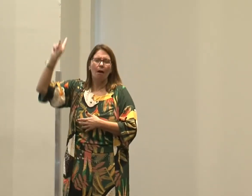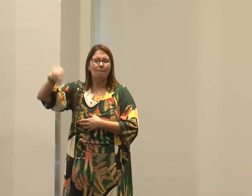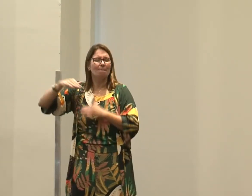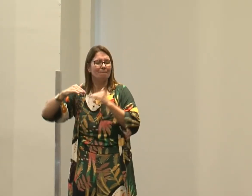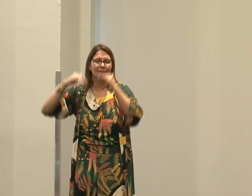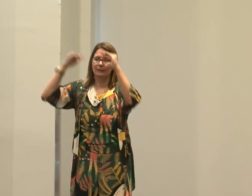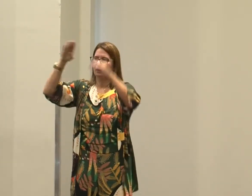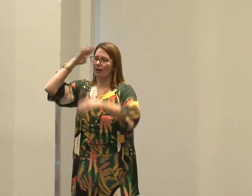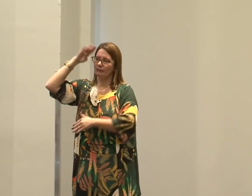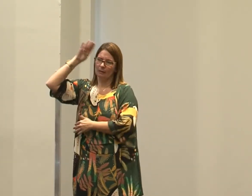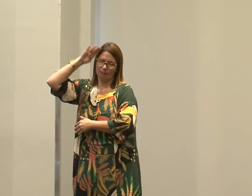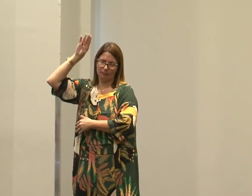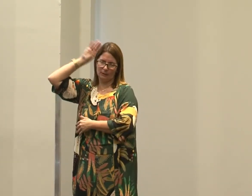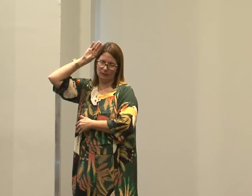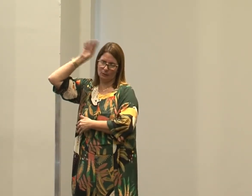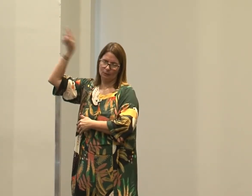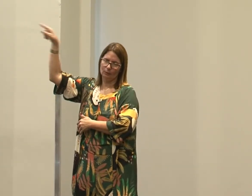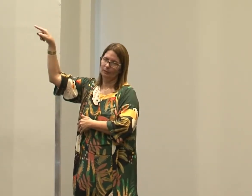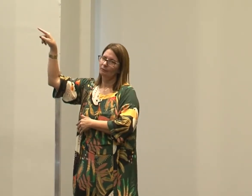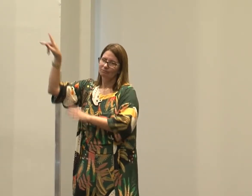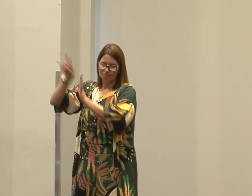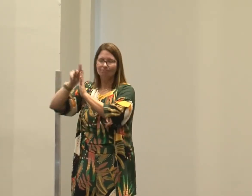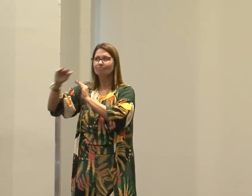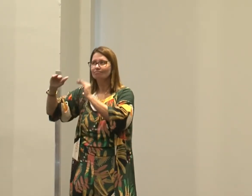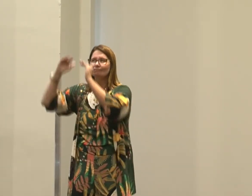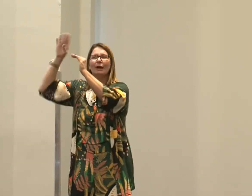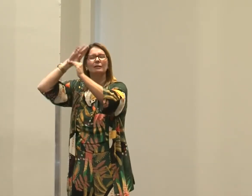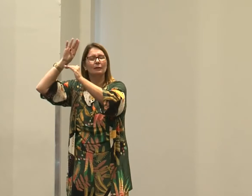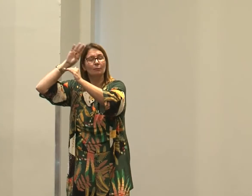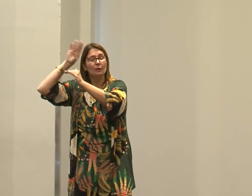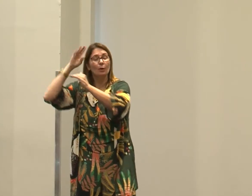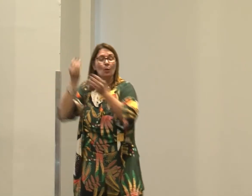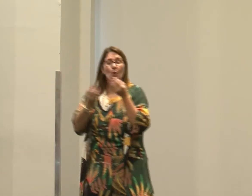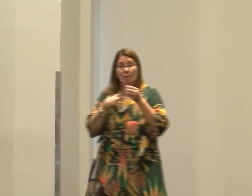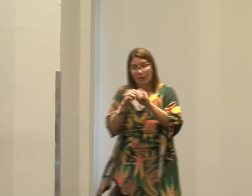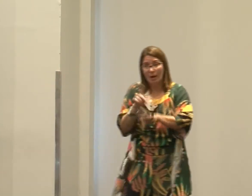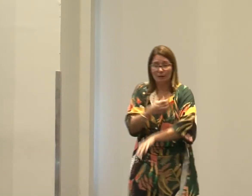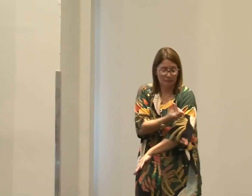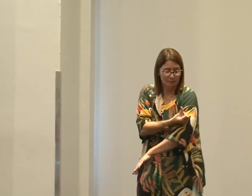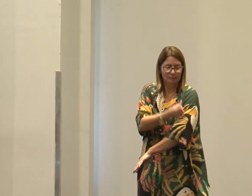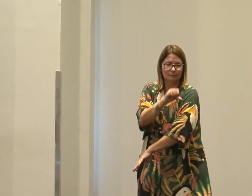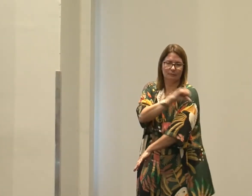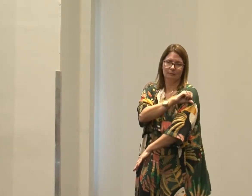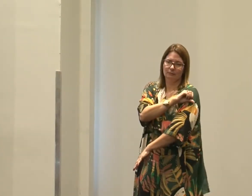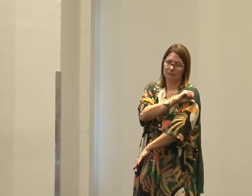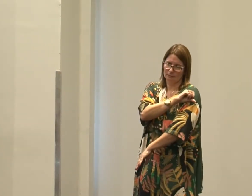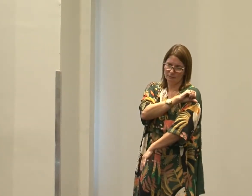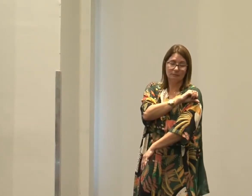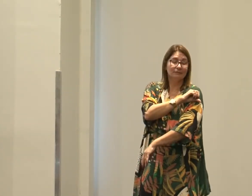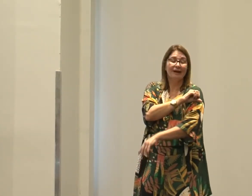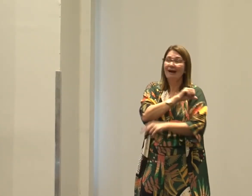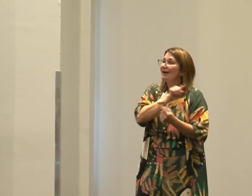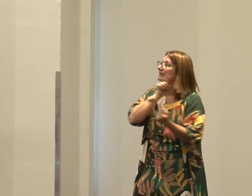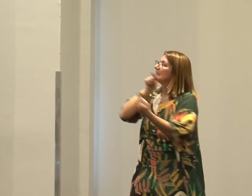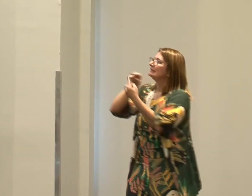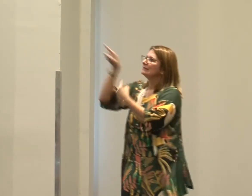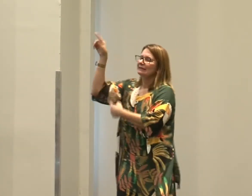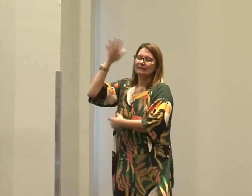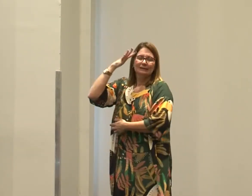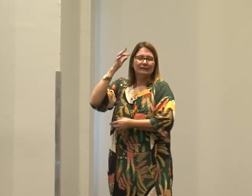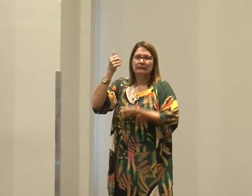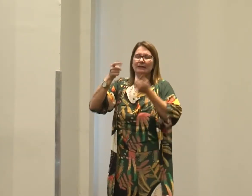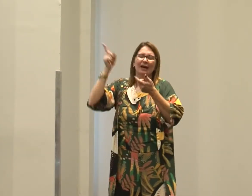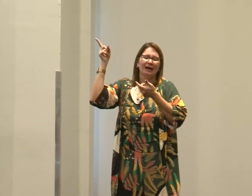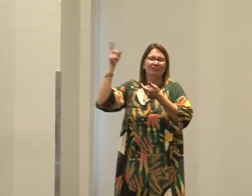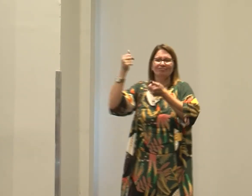ocorreu na UFRJ, que foi bastante acadêmico mesmo, algo mais aprofundado. Para mim, o meu